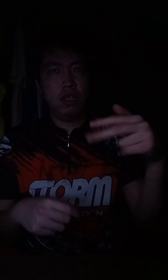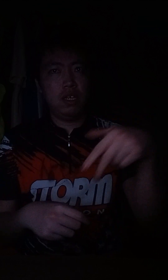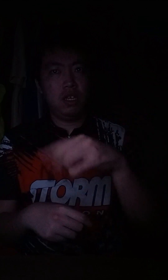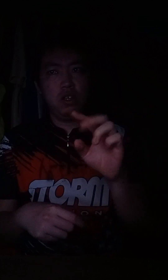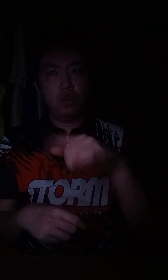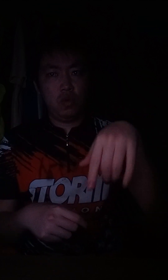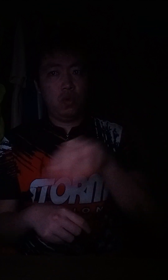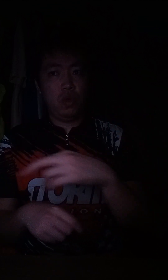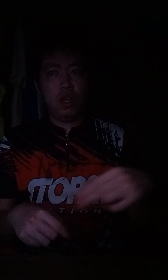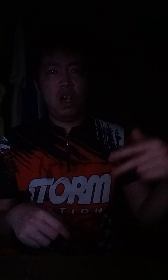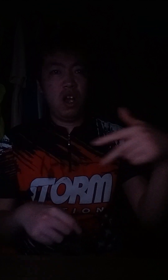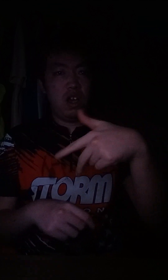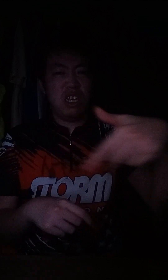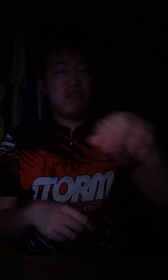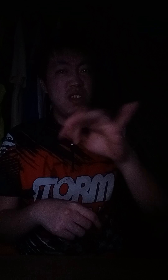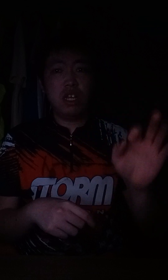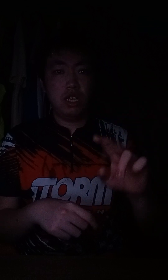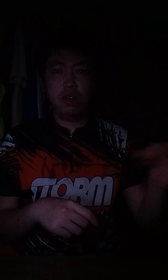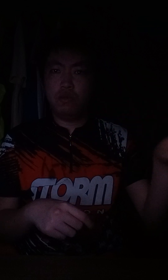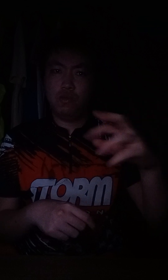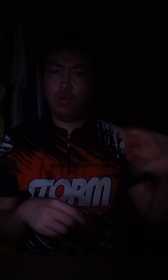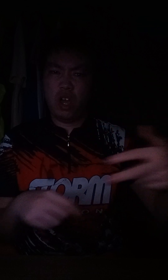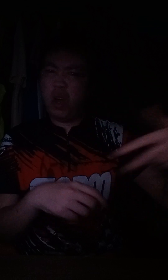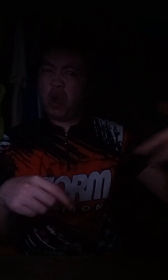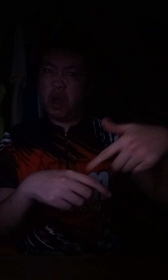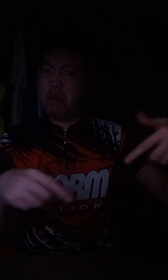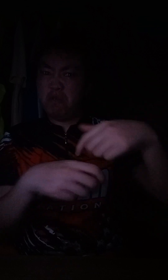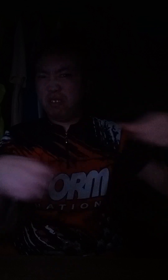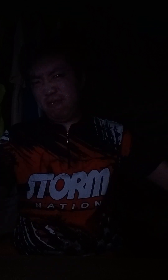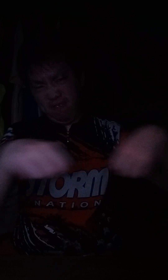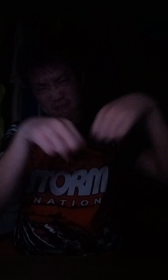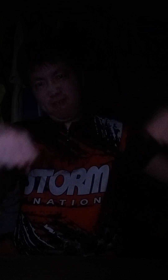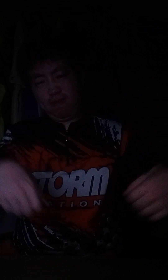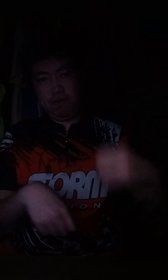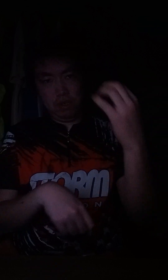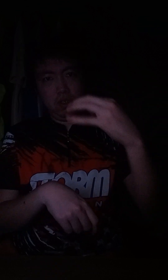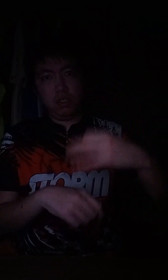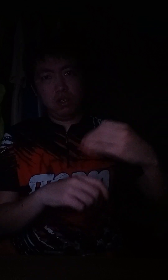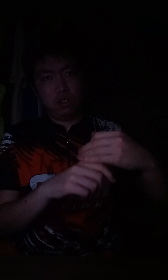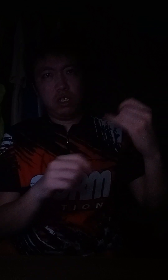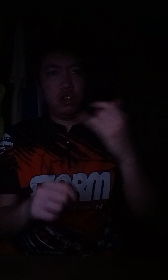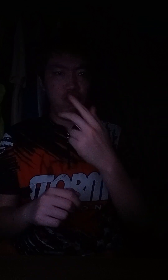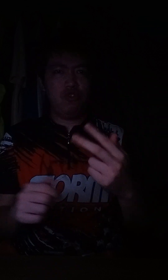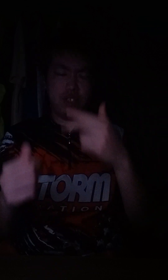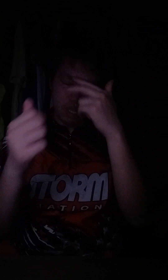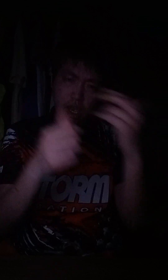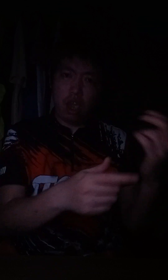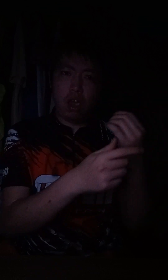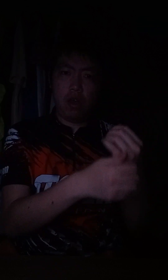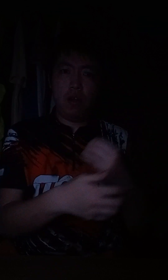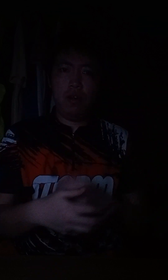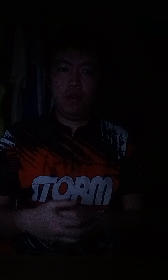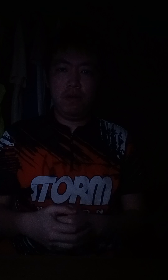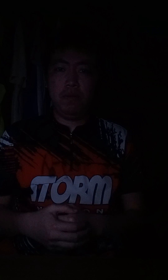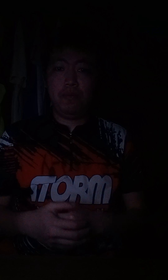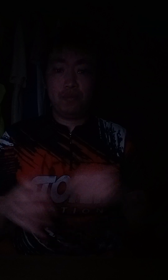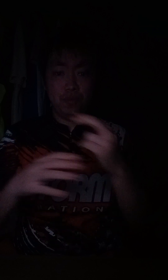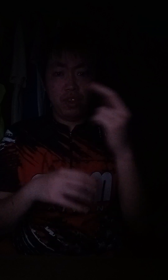서산 방향으로 달리던 SUV 차량이 관광버스를 들이받아 SUV 운전자 등 2명이 다쳤습니다. 소방당국은